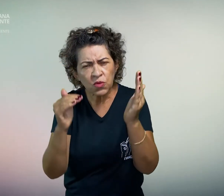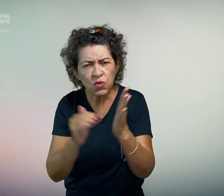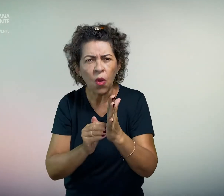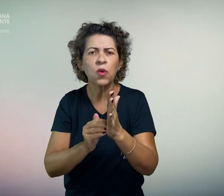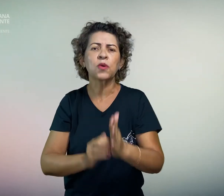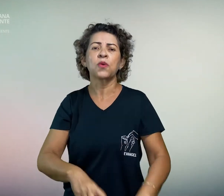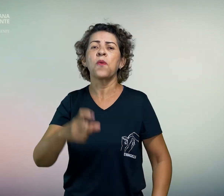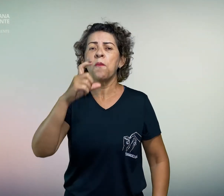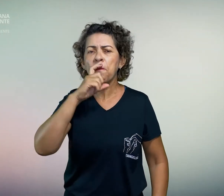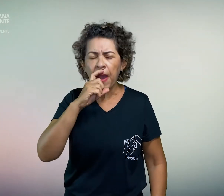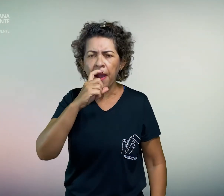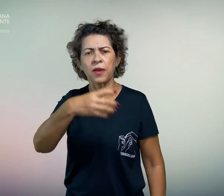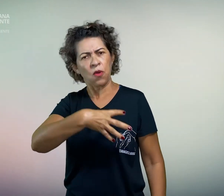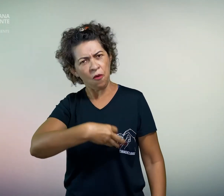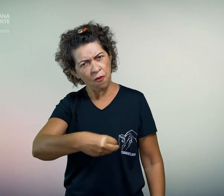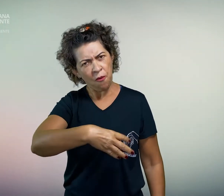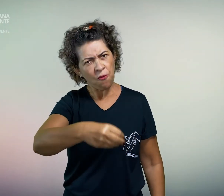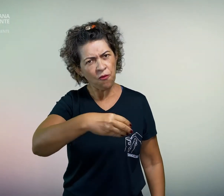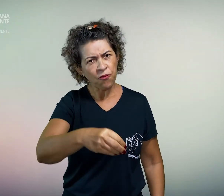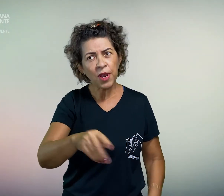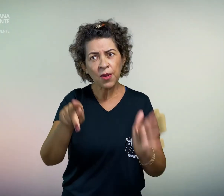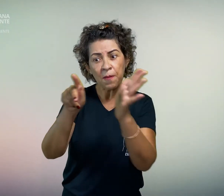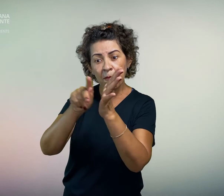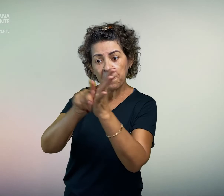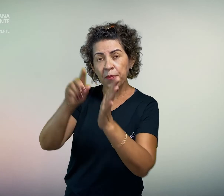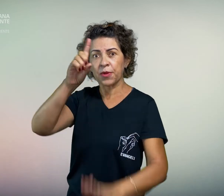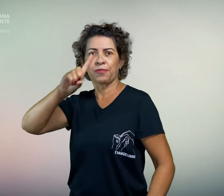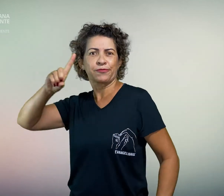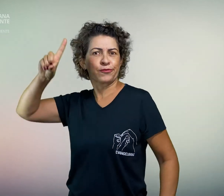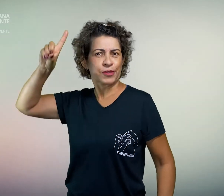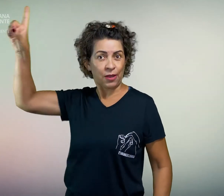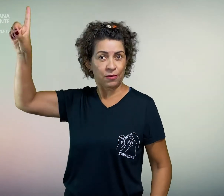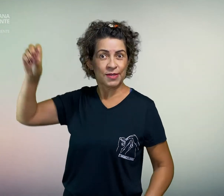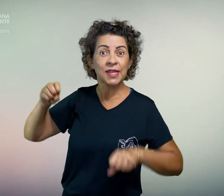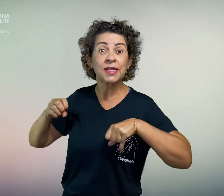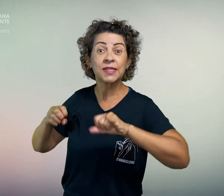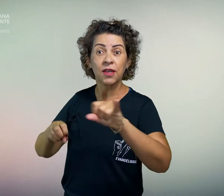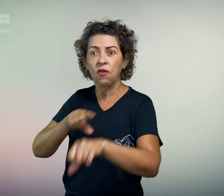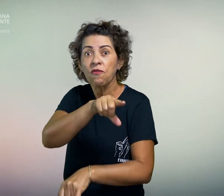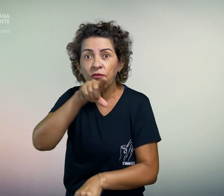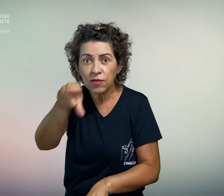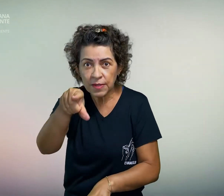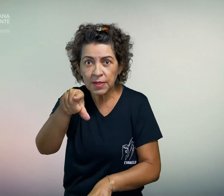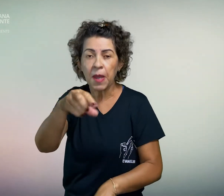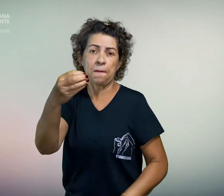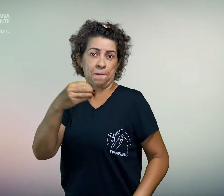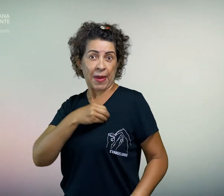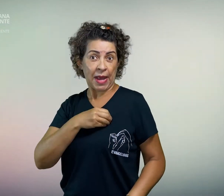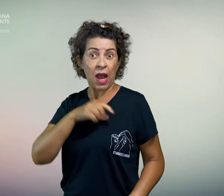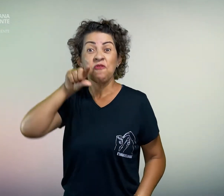pertencem. Tanto o pai como o filho me pertencem. Aquele que pecar